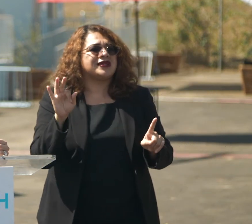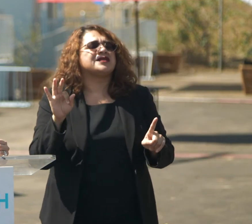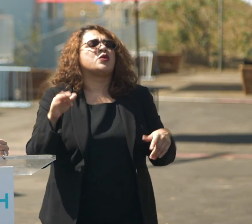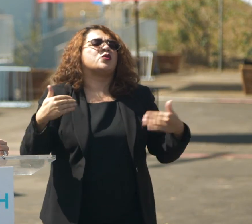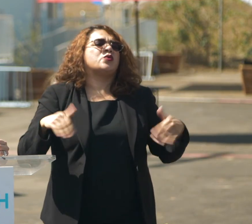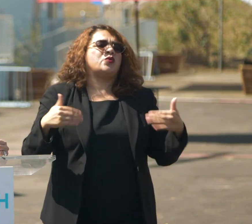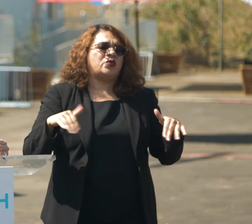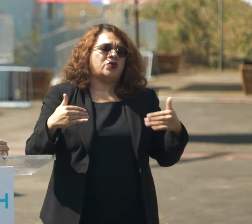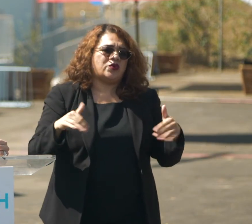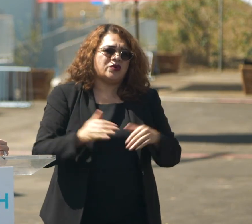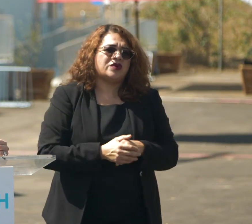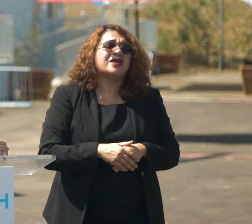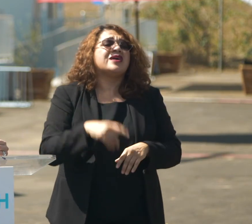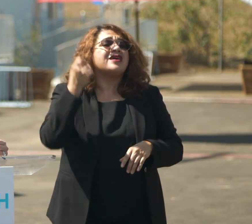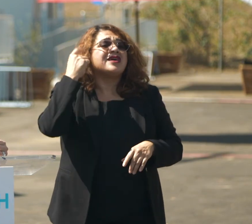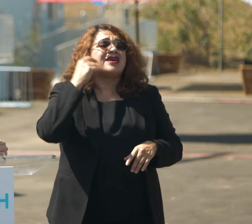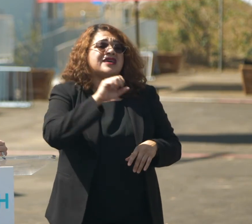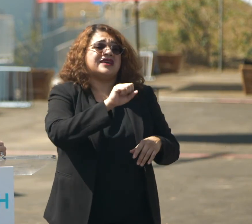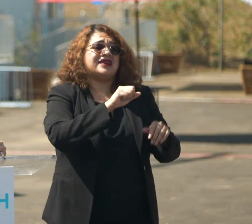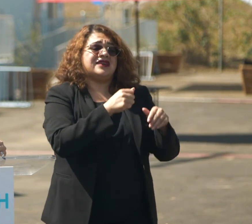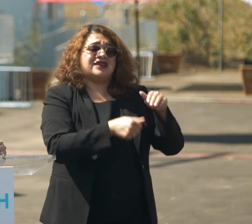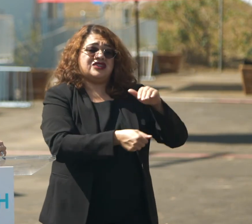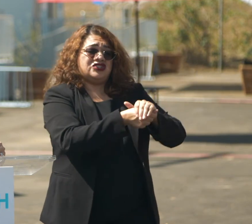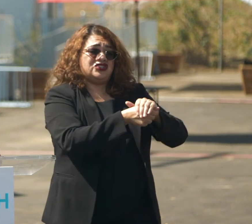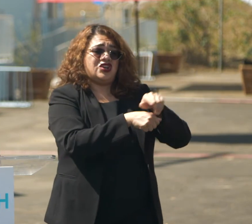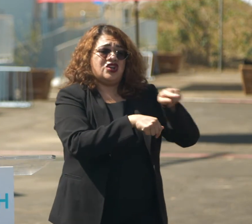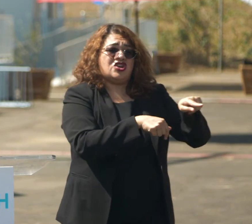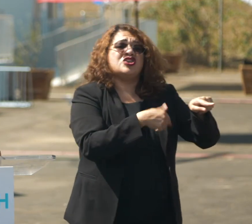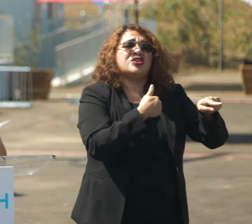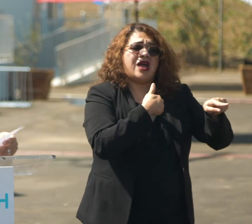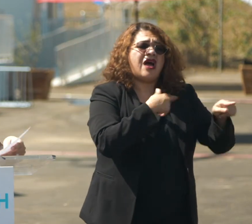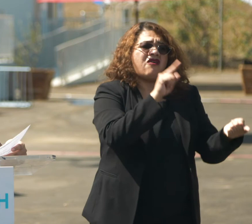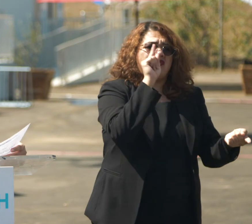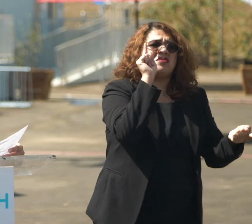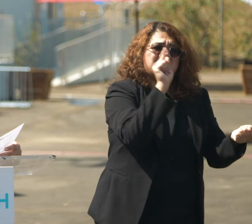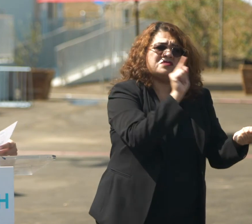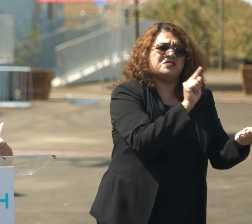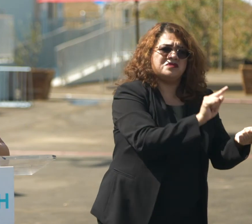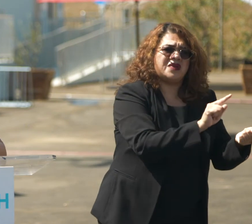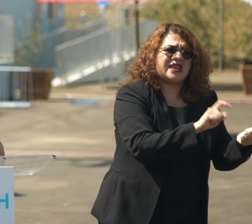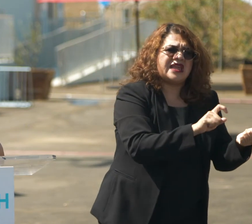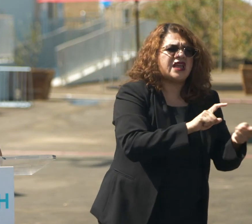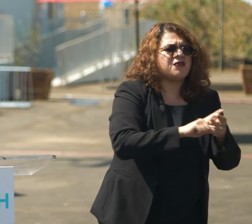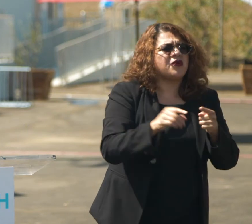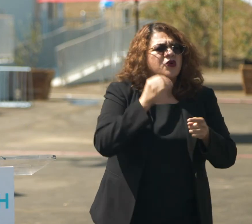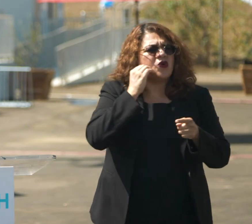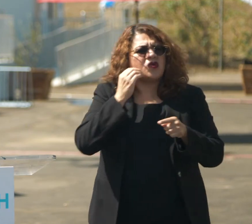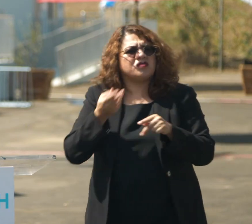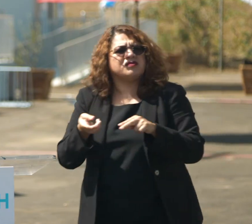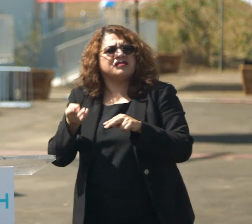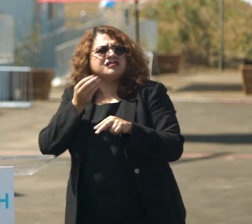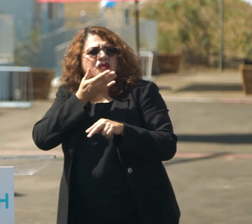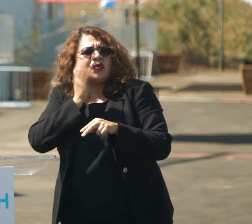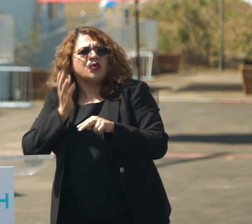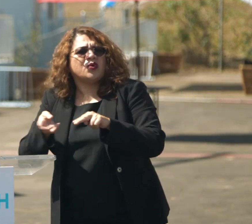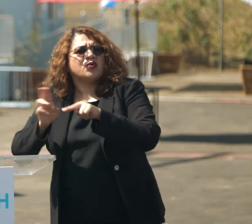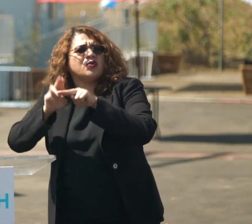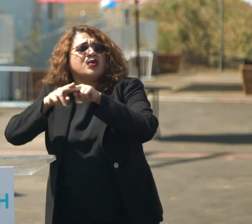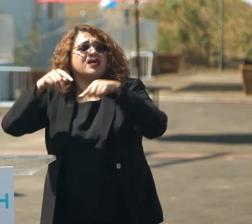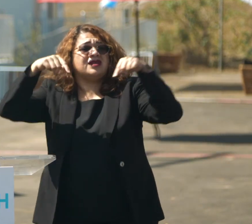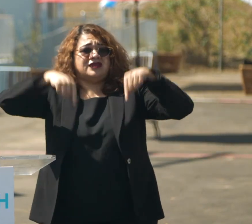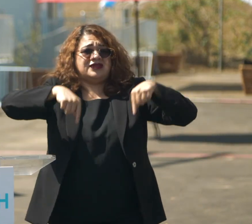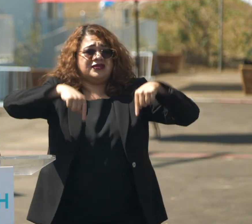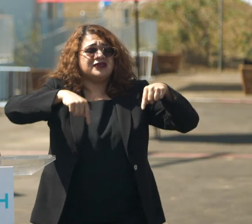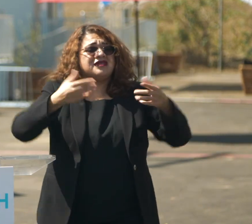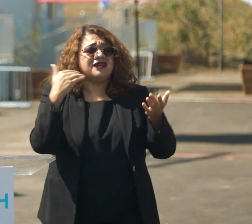disminución en la población protegida que vive aquí en la ciudad. El campus va a estar abierto todo el